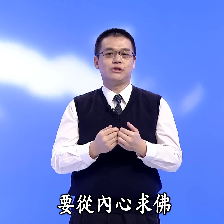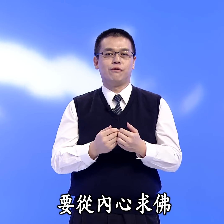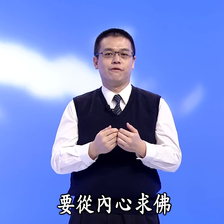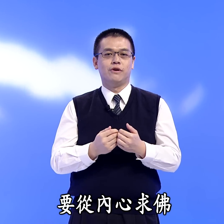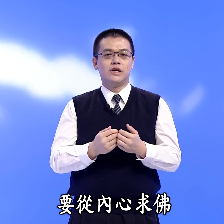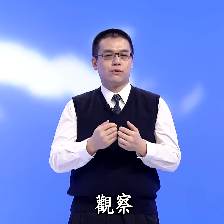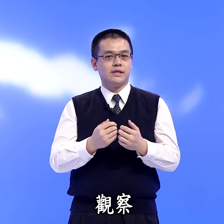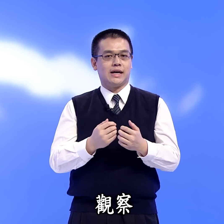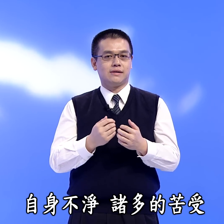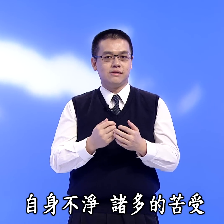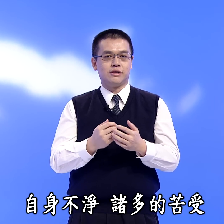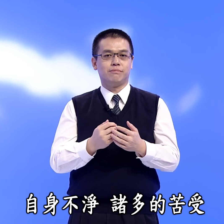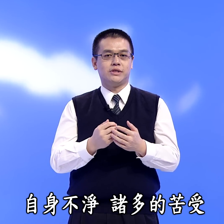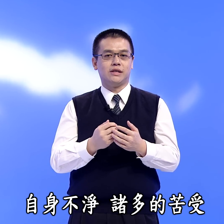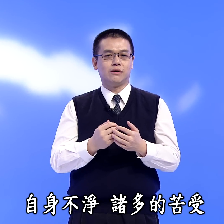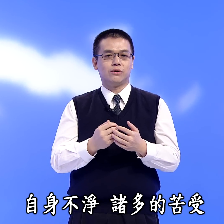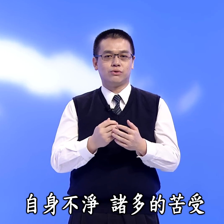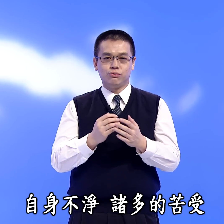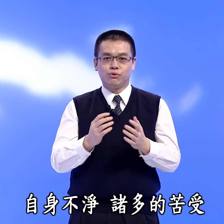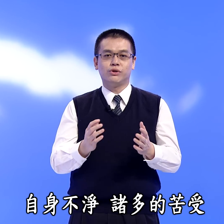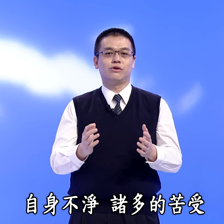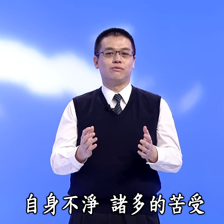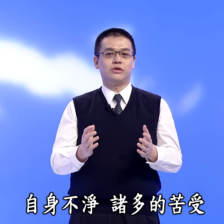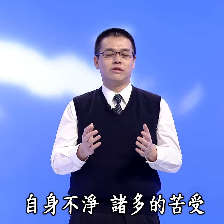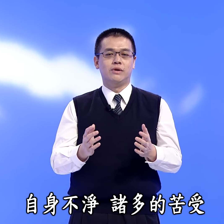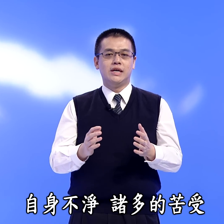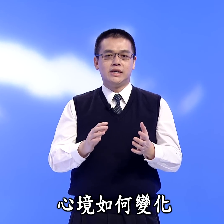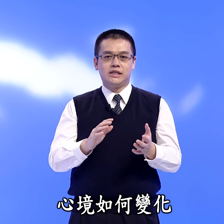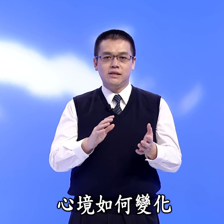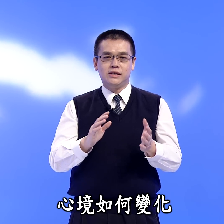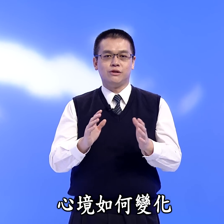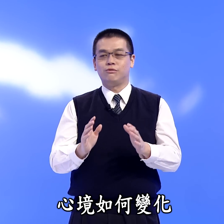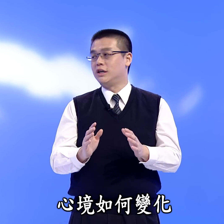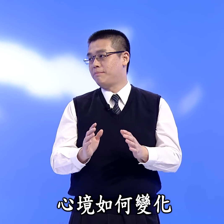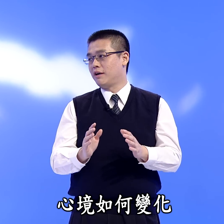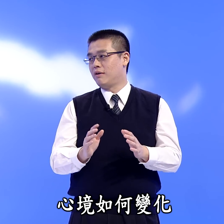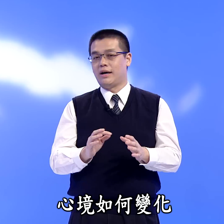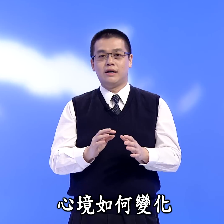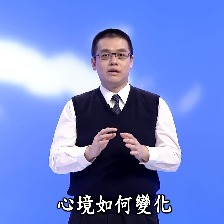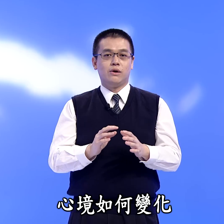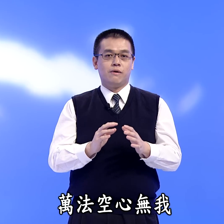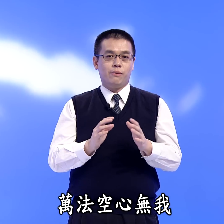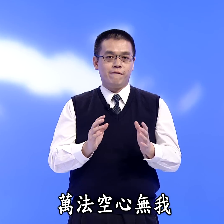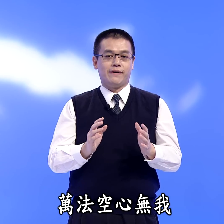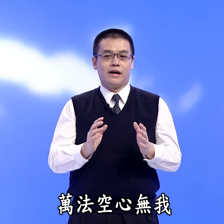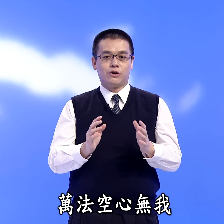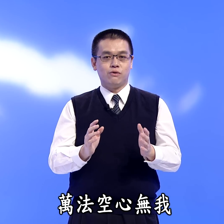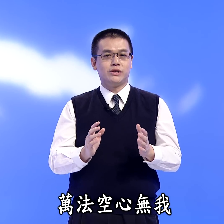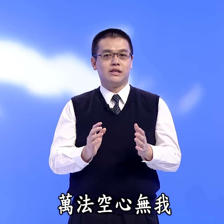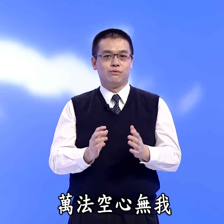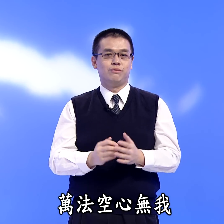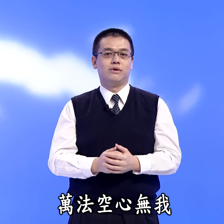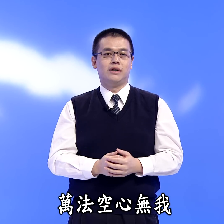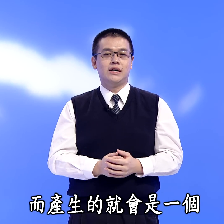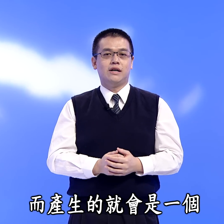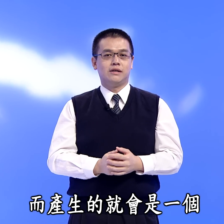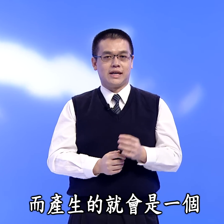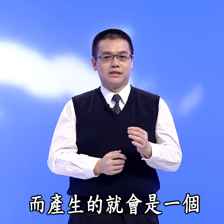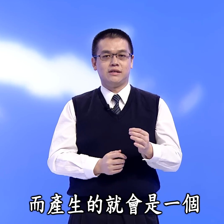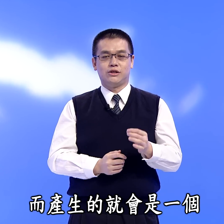佛，观察自身不净，诸多的苦受，心境如何变化。万法空性无我，而产生的就会